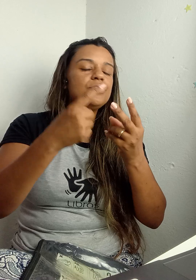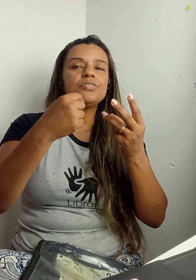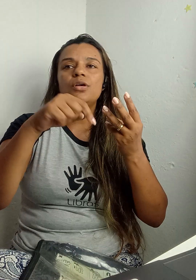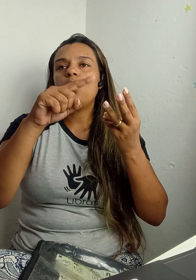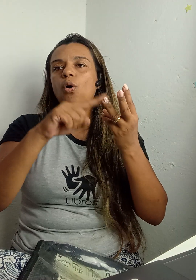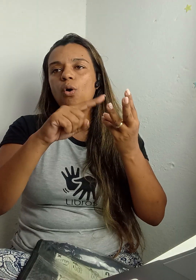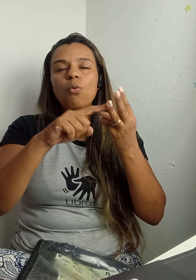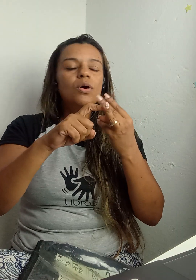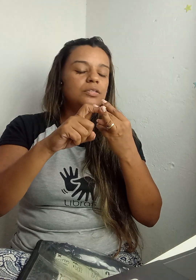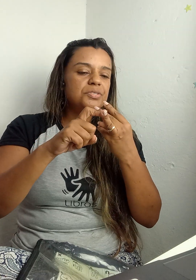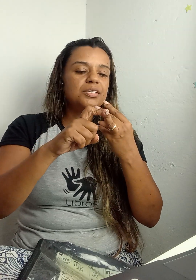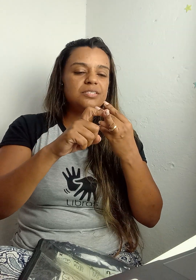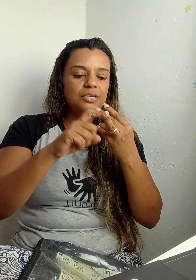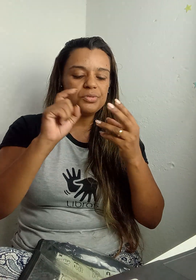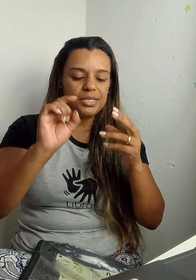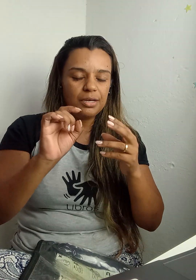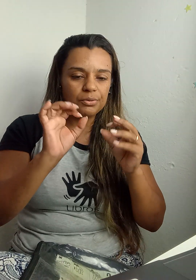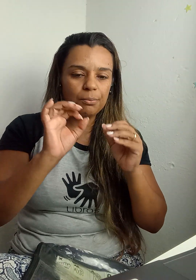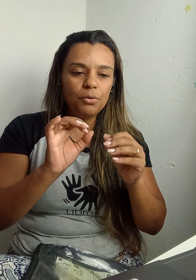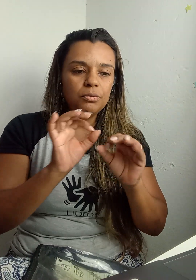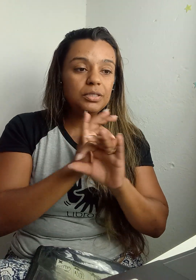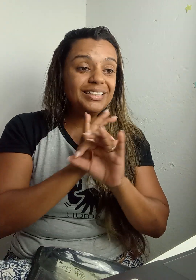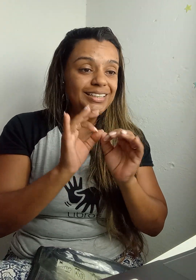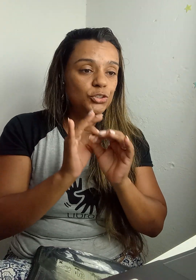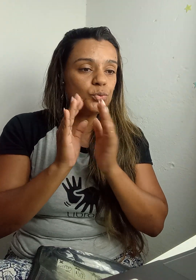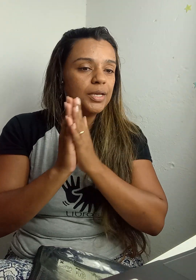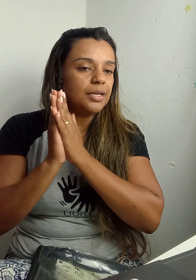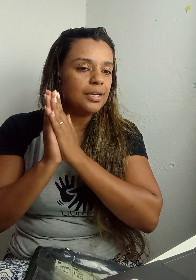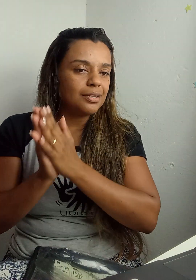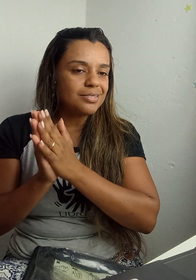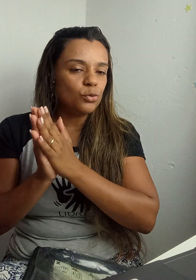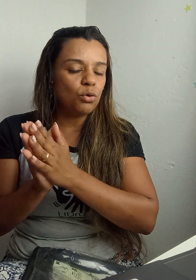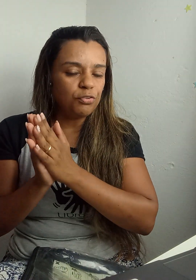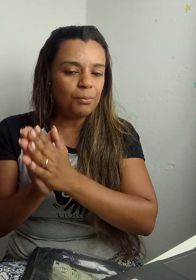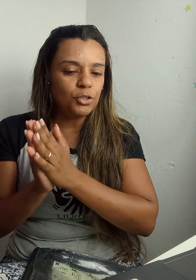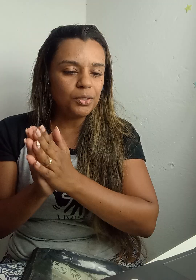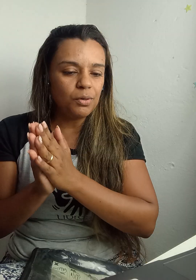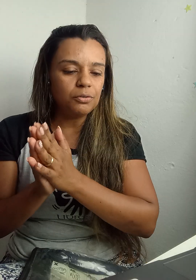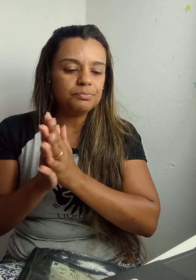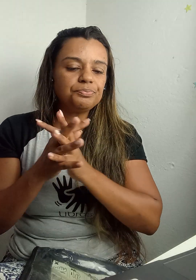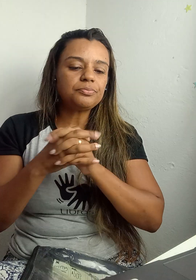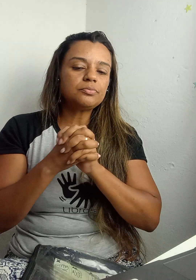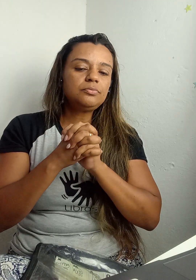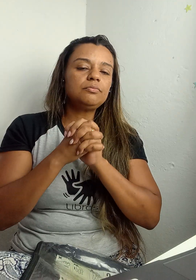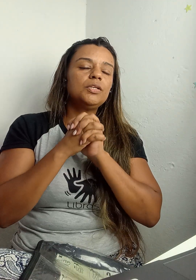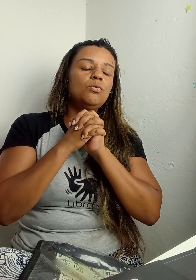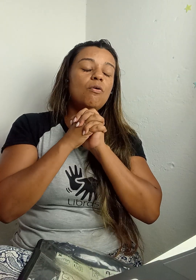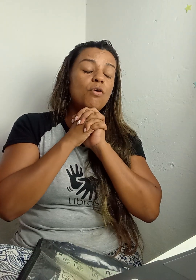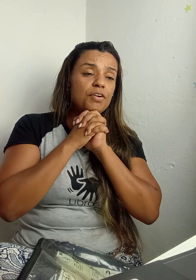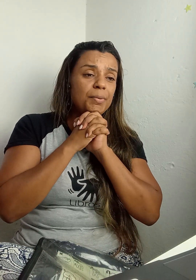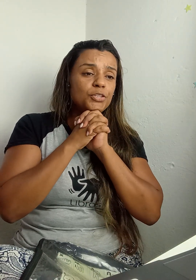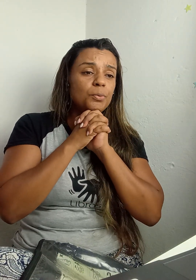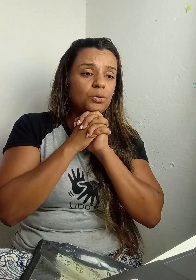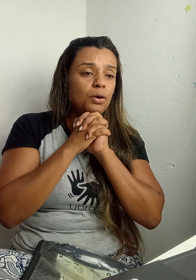cidades, ou quando eu esquecer um sinal, tá bom? Isso é a questão do alfabeto manual. O alfabeto manual